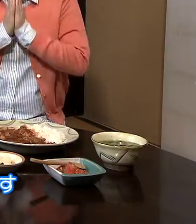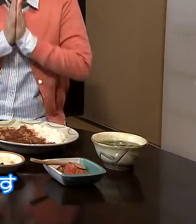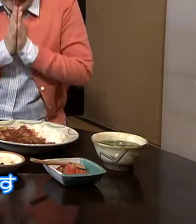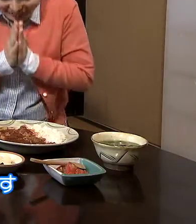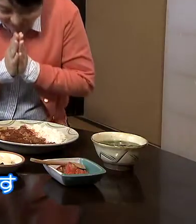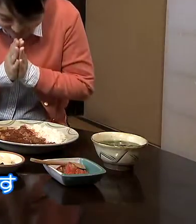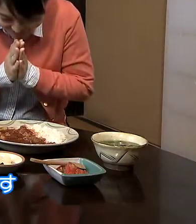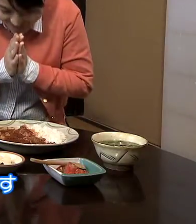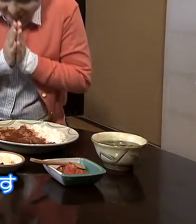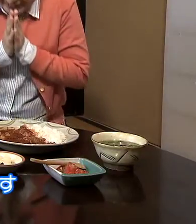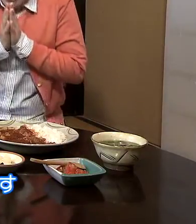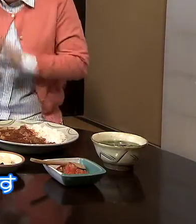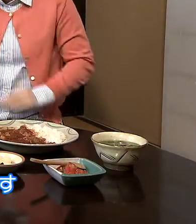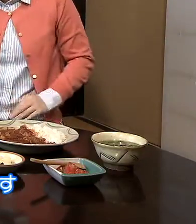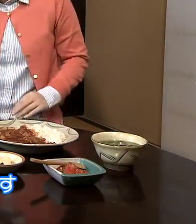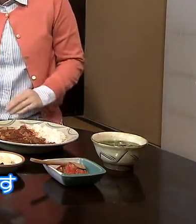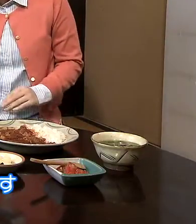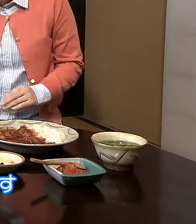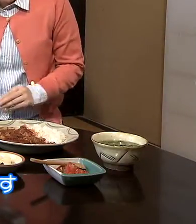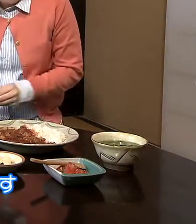それではいただきます。